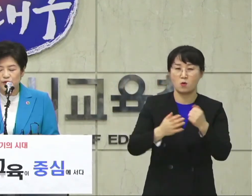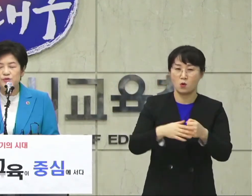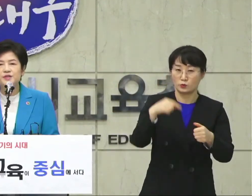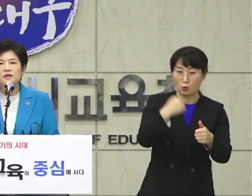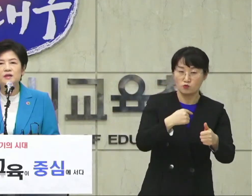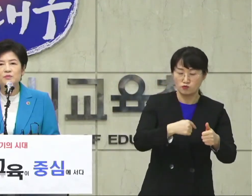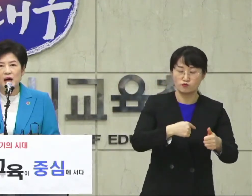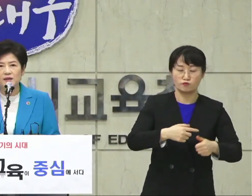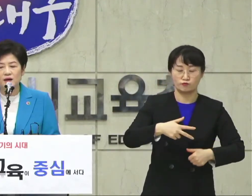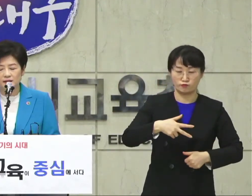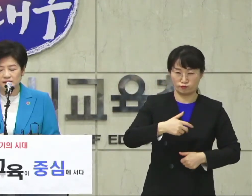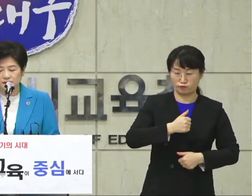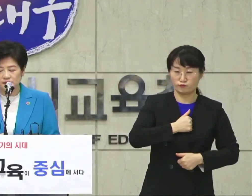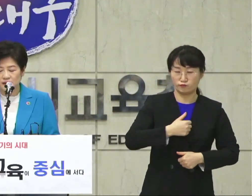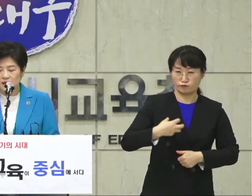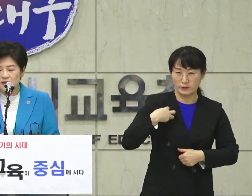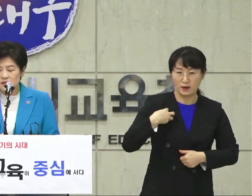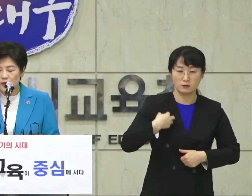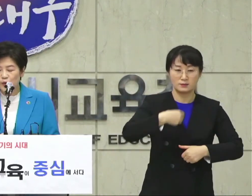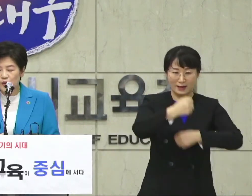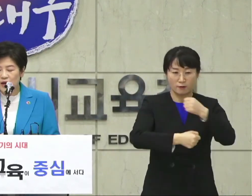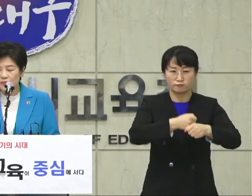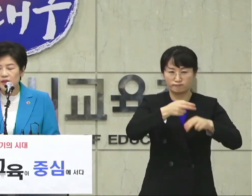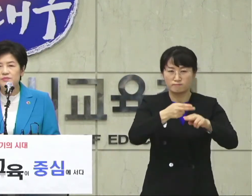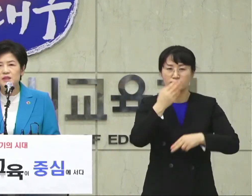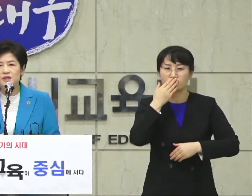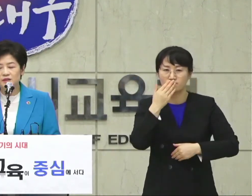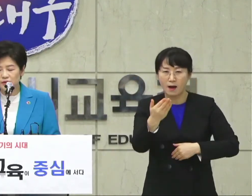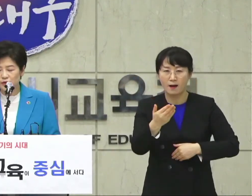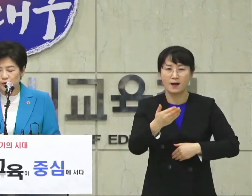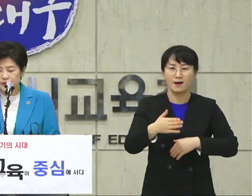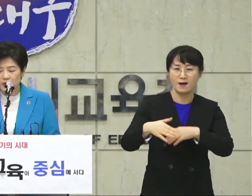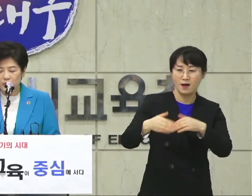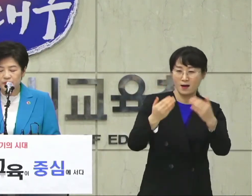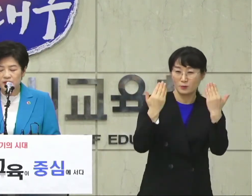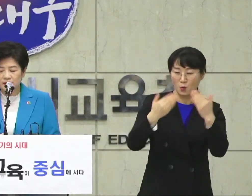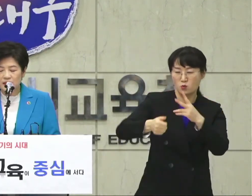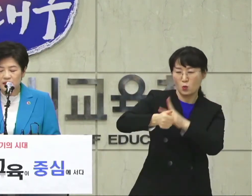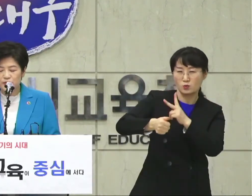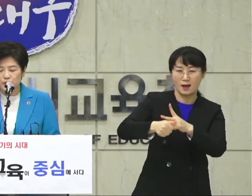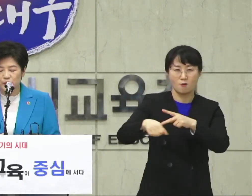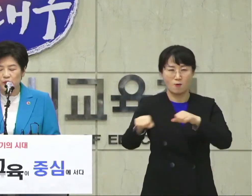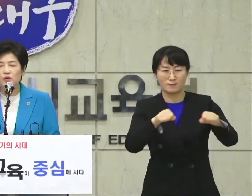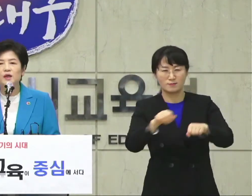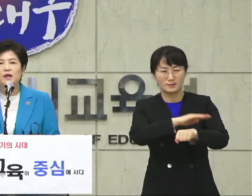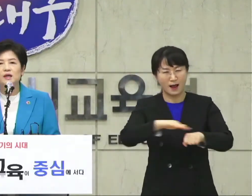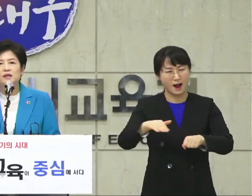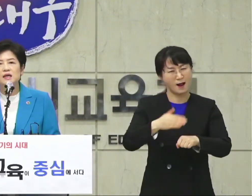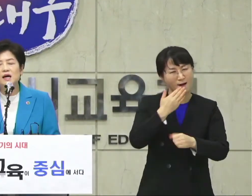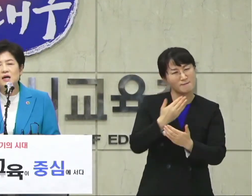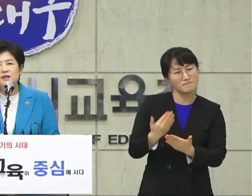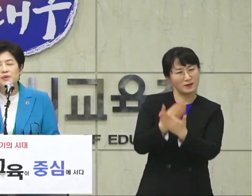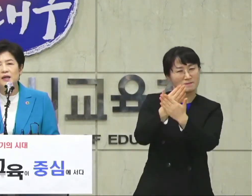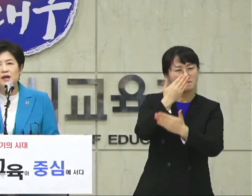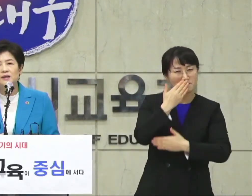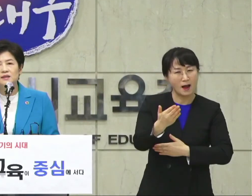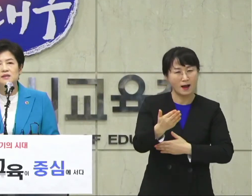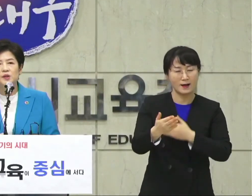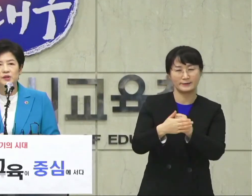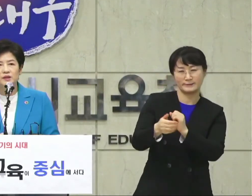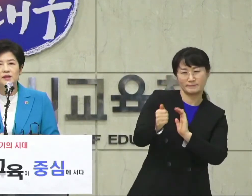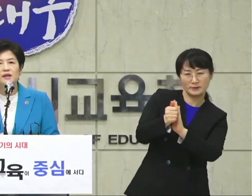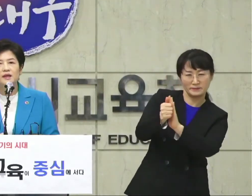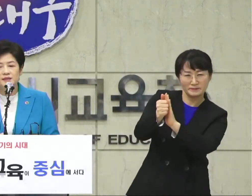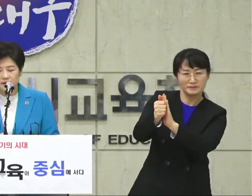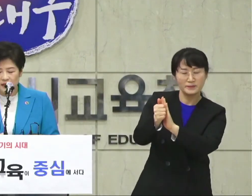주체성과 자율성을 발휘하는 생동감 넘치는 교사로 성장할 수 있도록 장학의